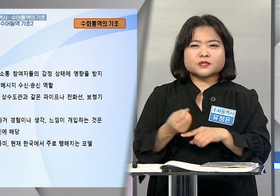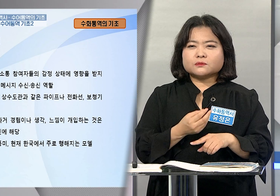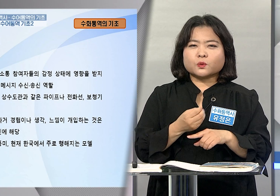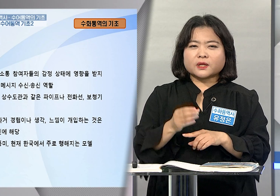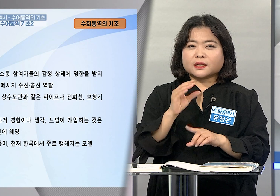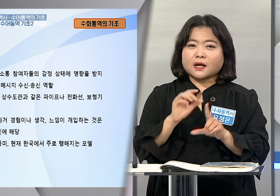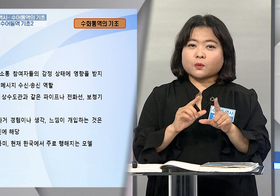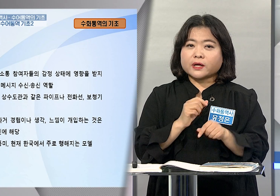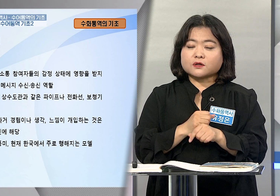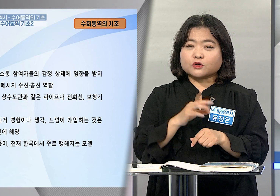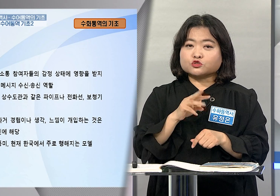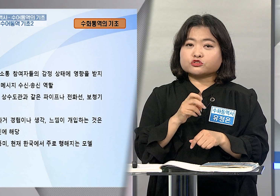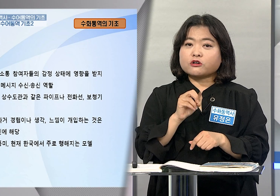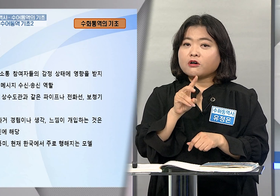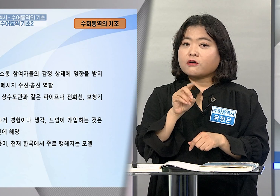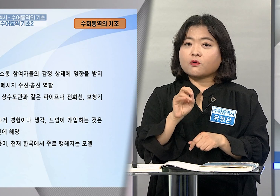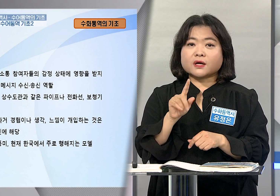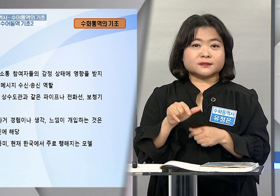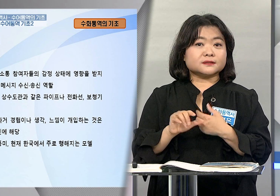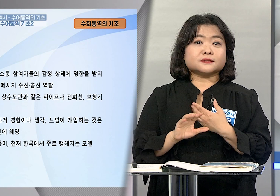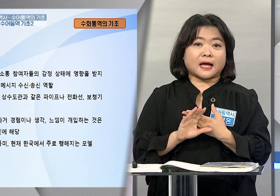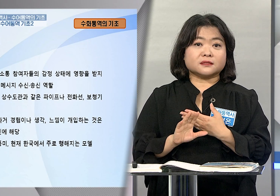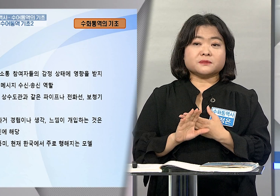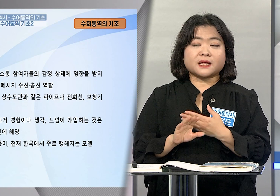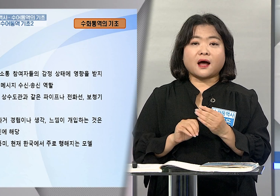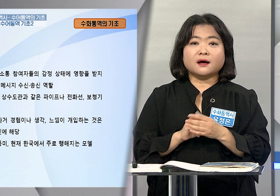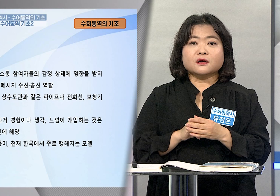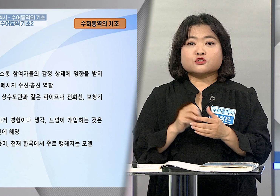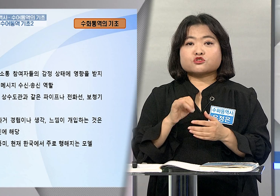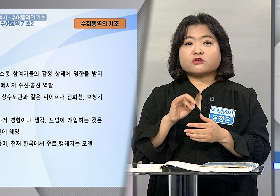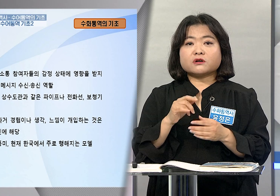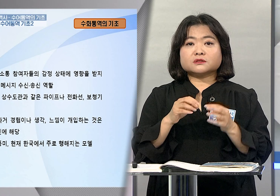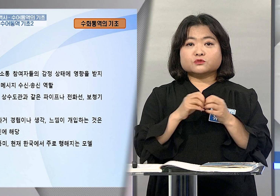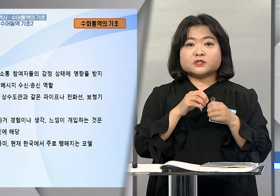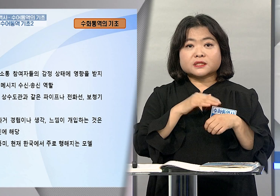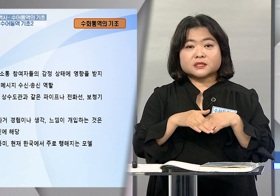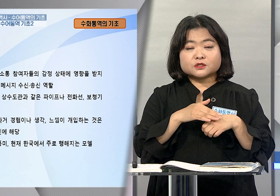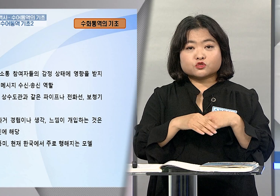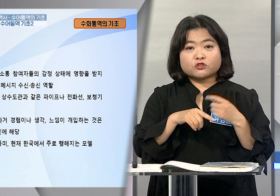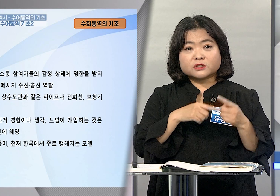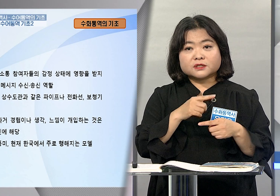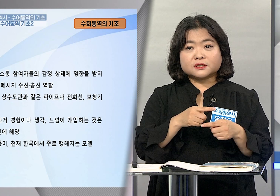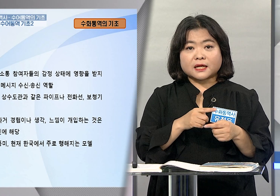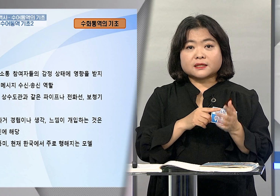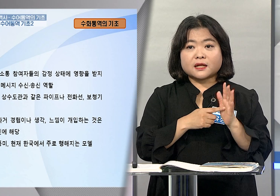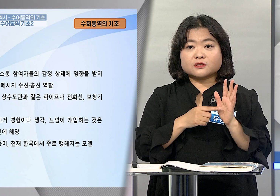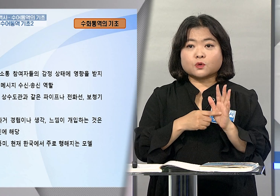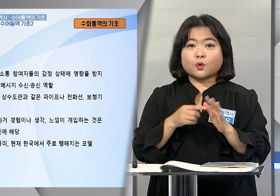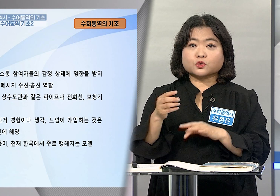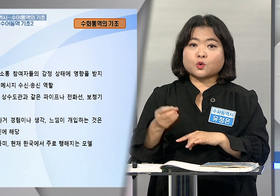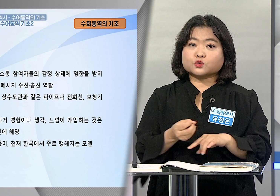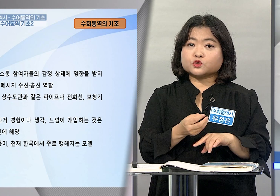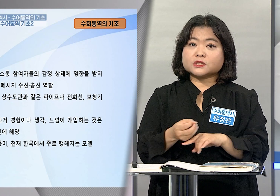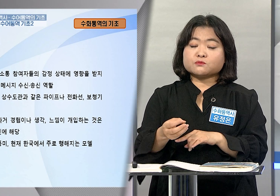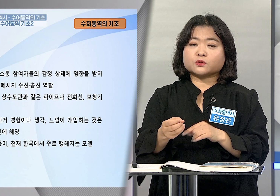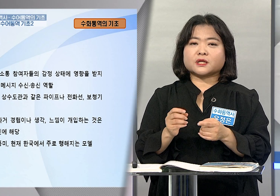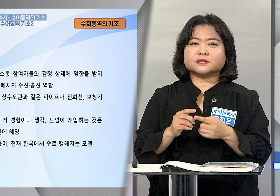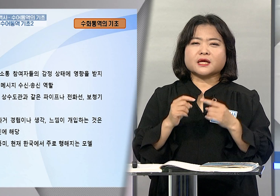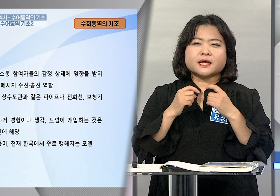송수신 모델이라고 해서 추거역과는 다릅니다. 추거역은 문장식 수어를 나타내는 거고 송수신 모델은